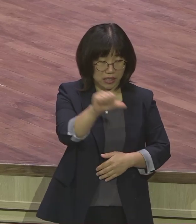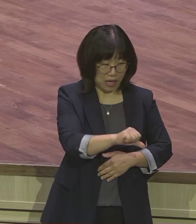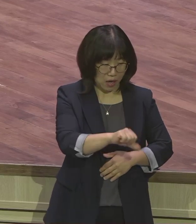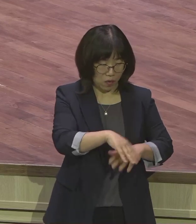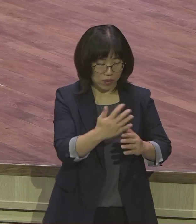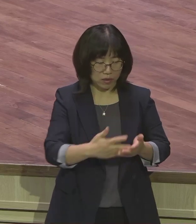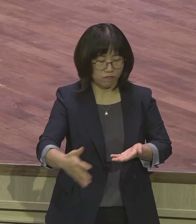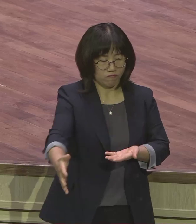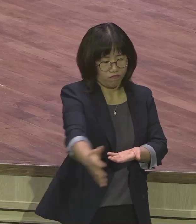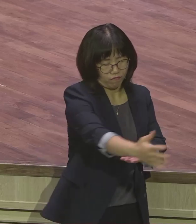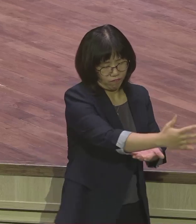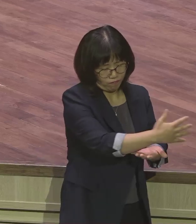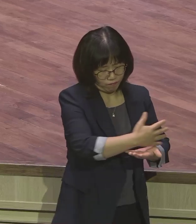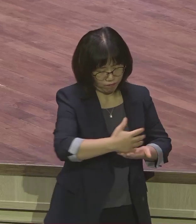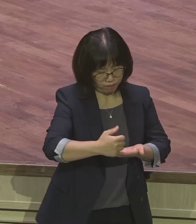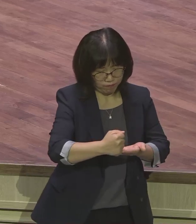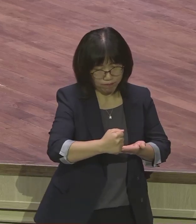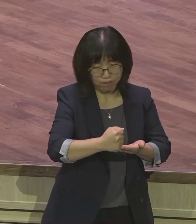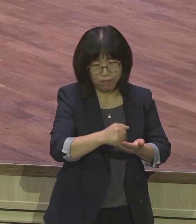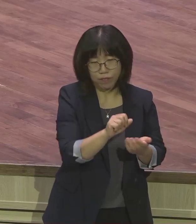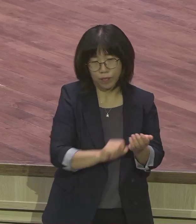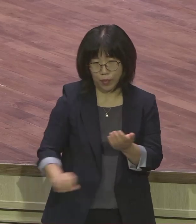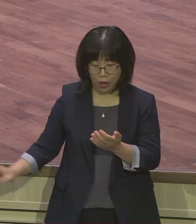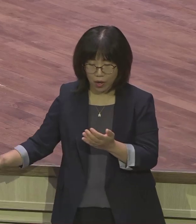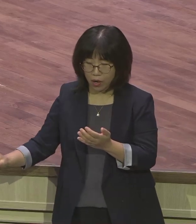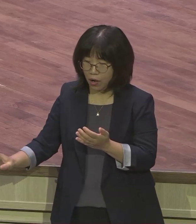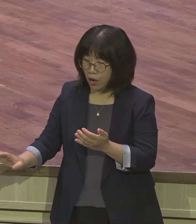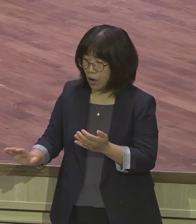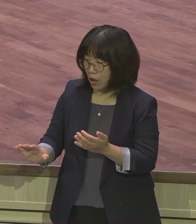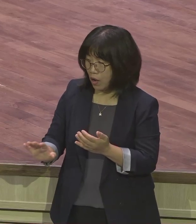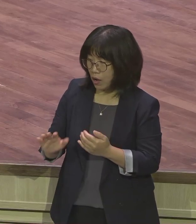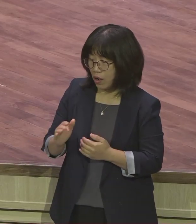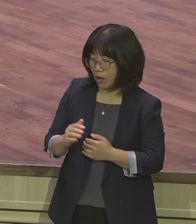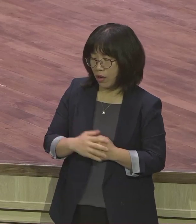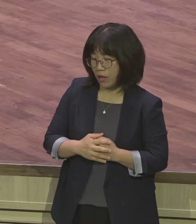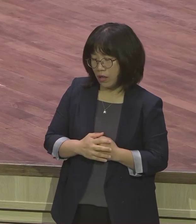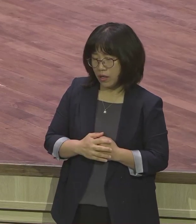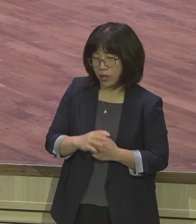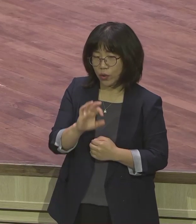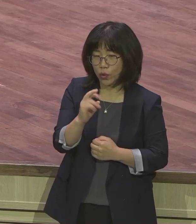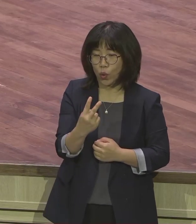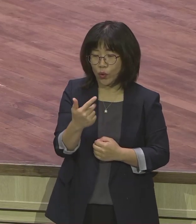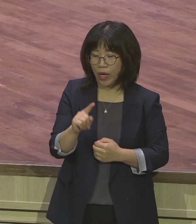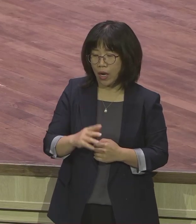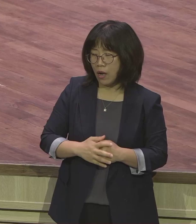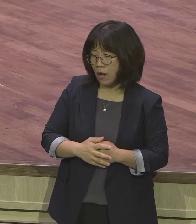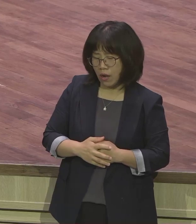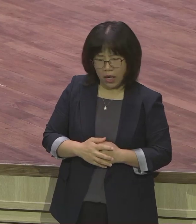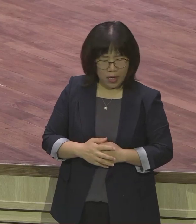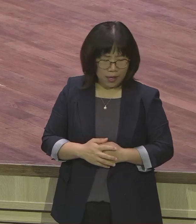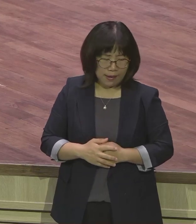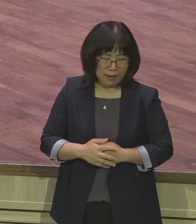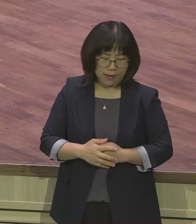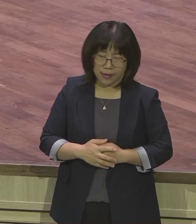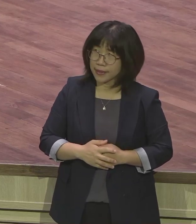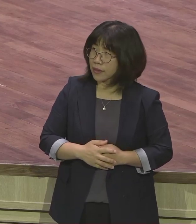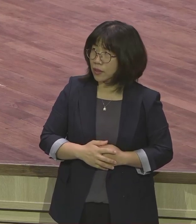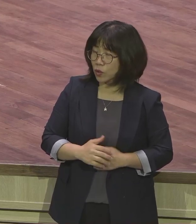이 모습을 보고 매우 싫어해서 성을 냈다고 그랬습니다. 회개하는 꼬라지를 보고.